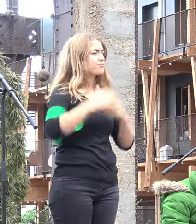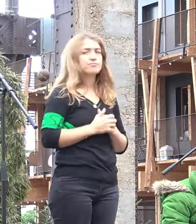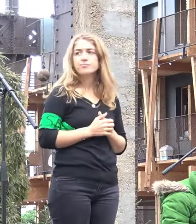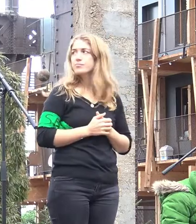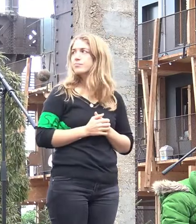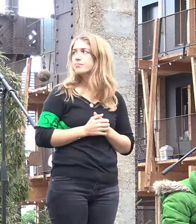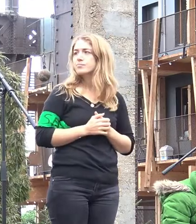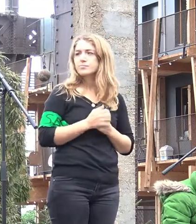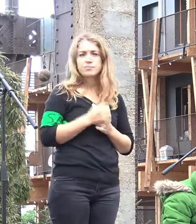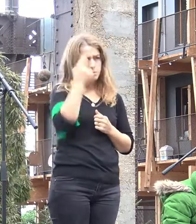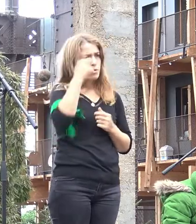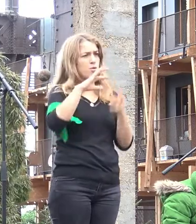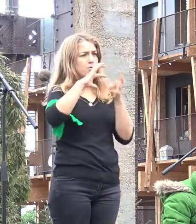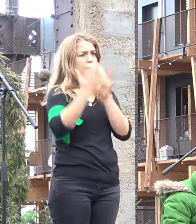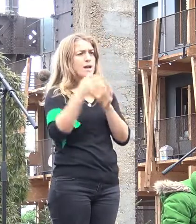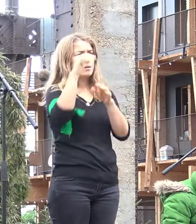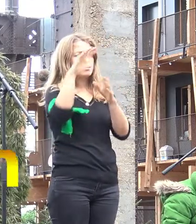Qu'on fasse trembler la terre.